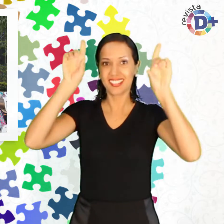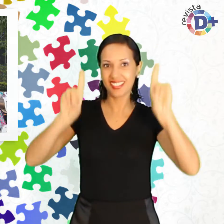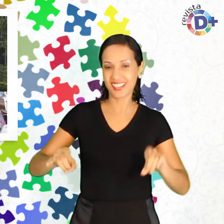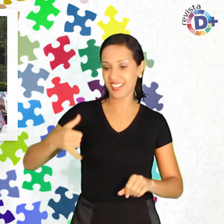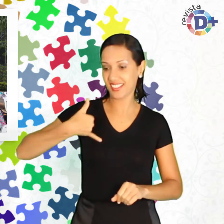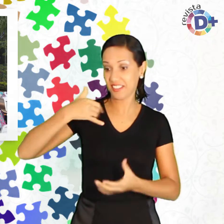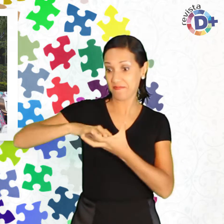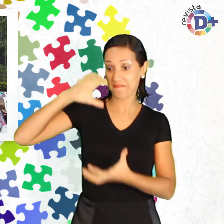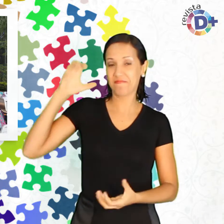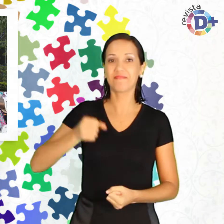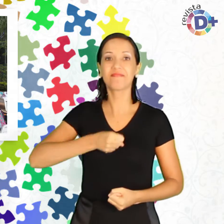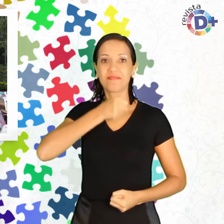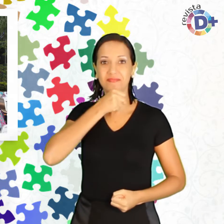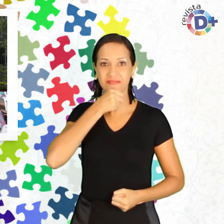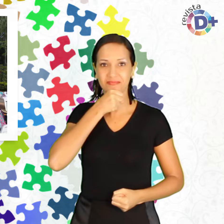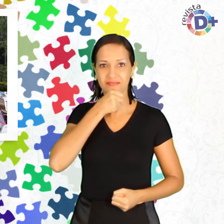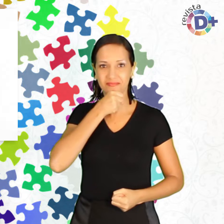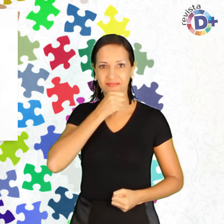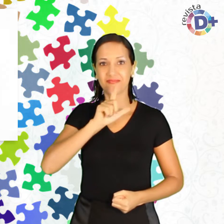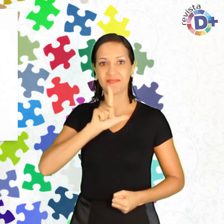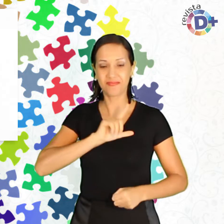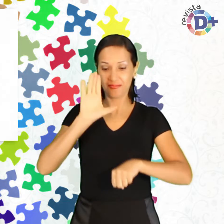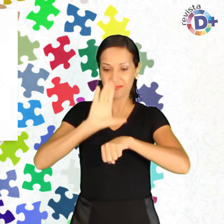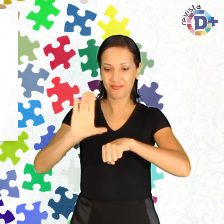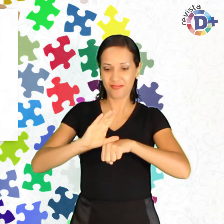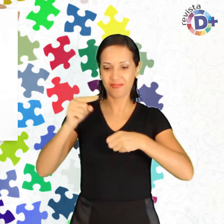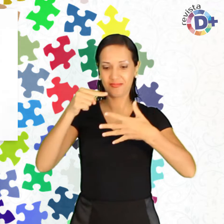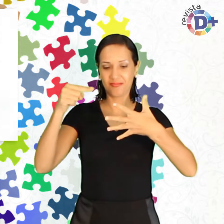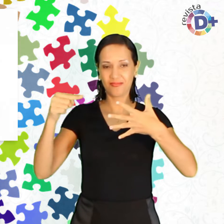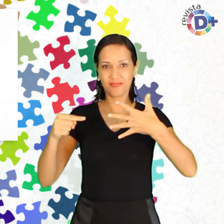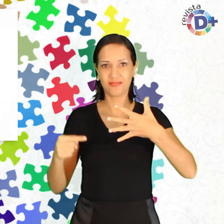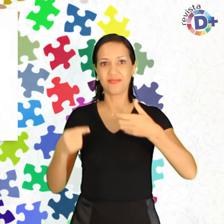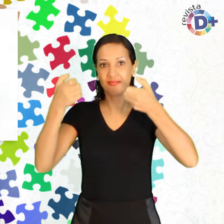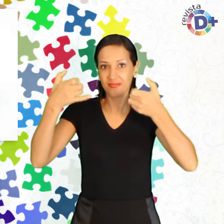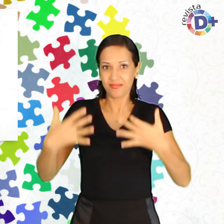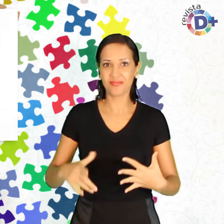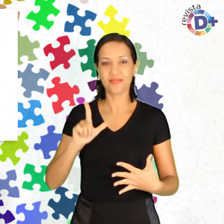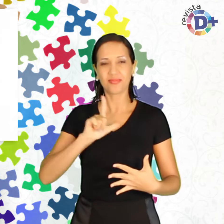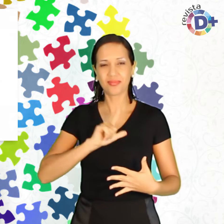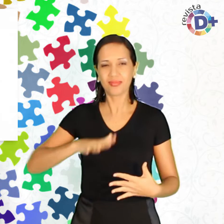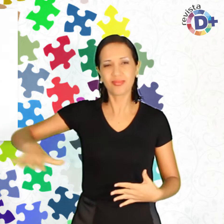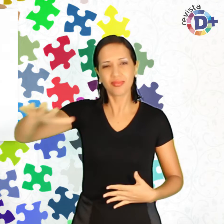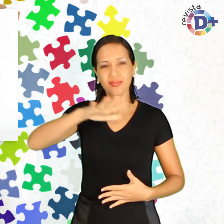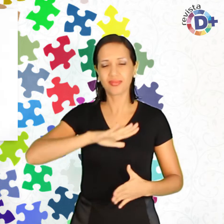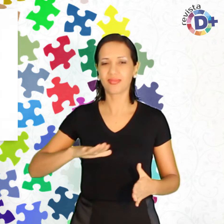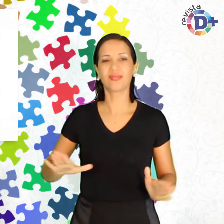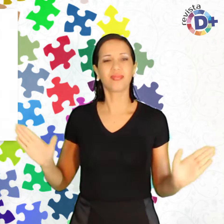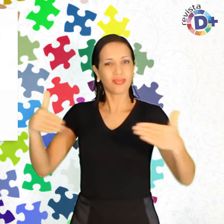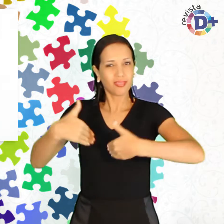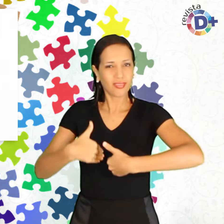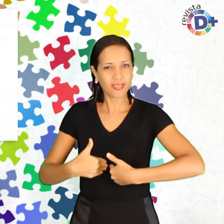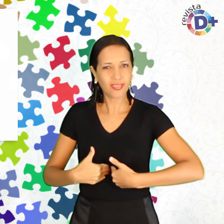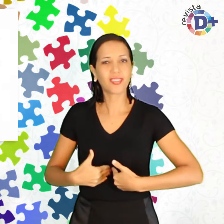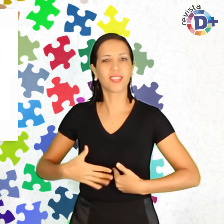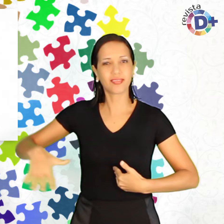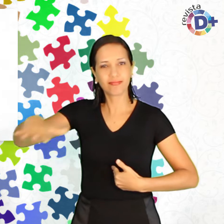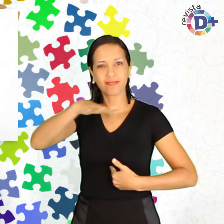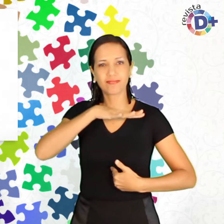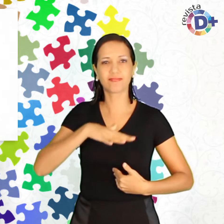idosos ementa pé na perspectiva da neurociência e os fatores que afetam a